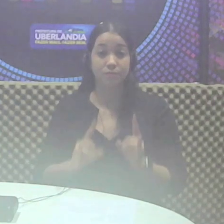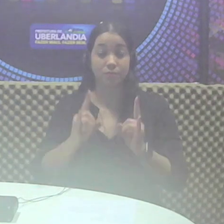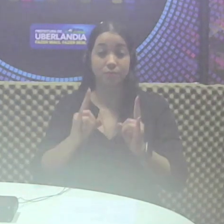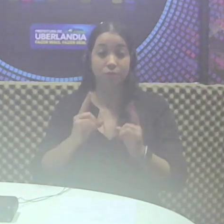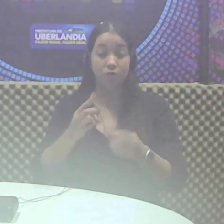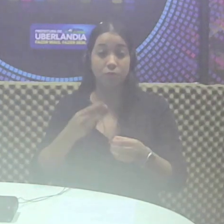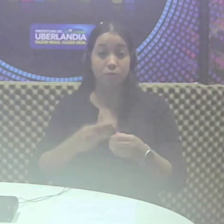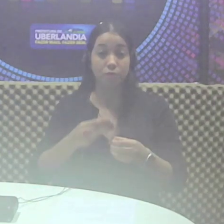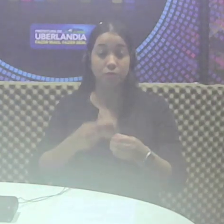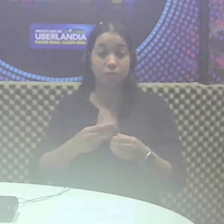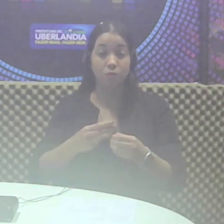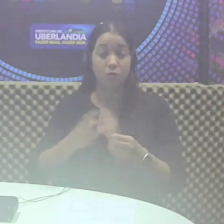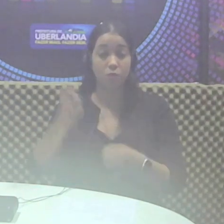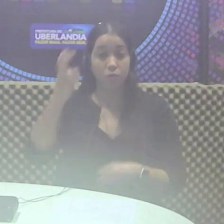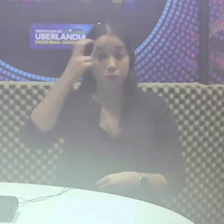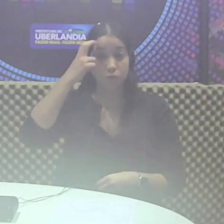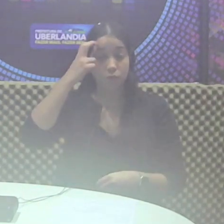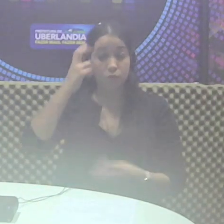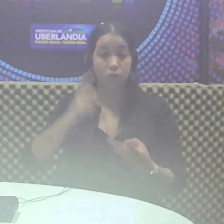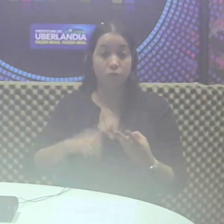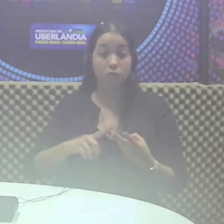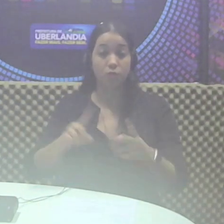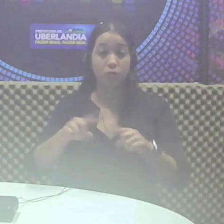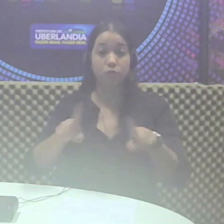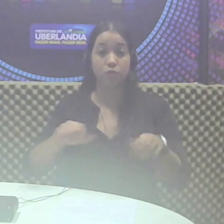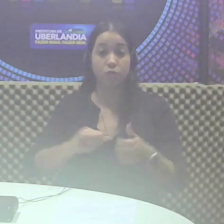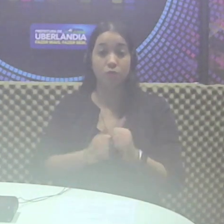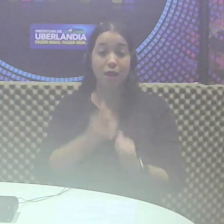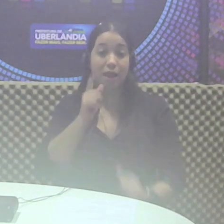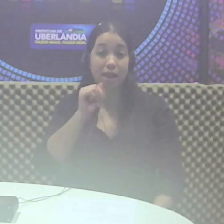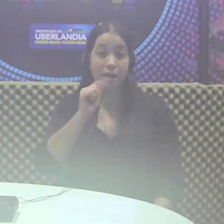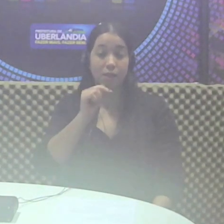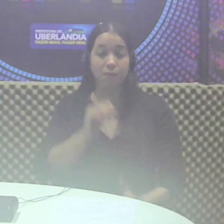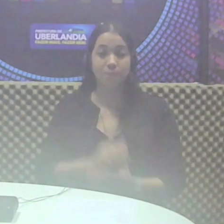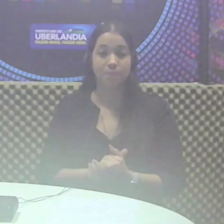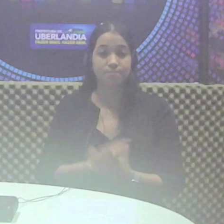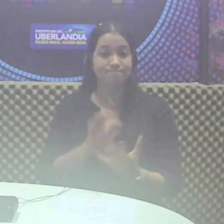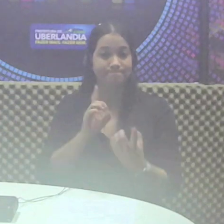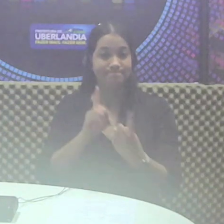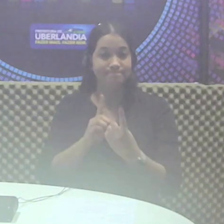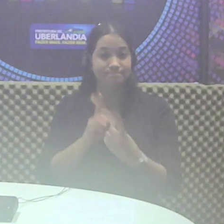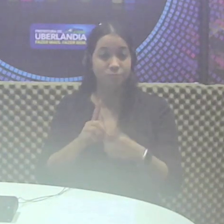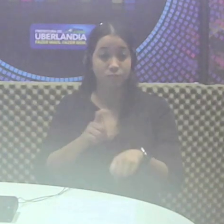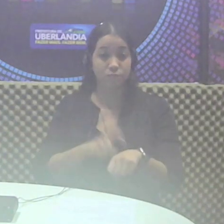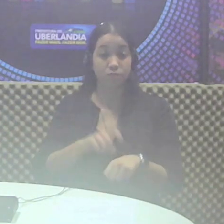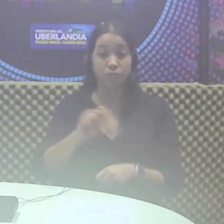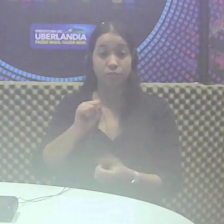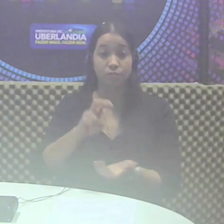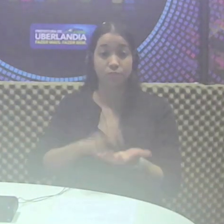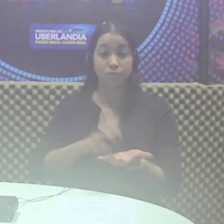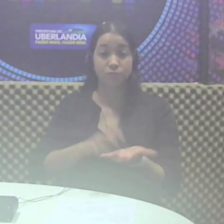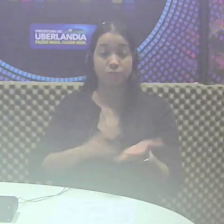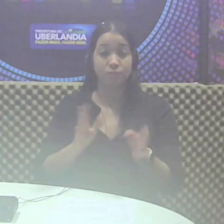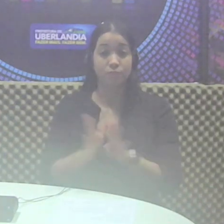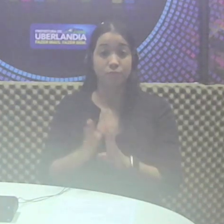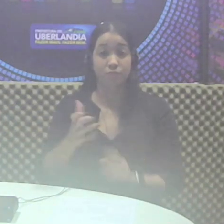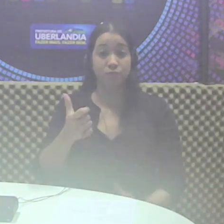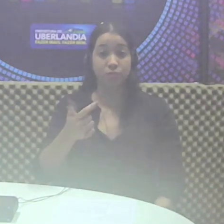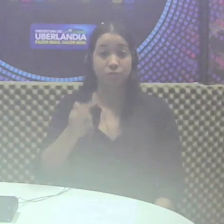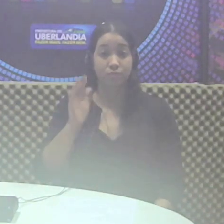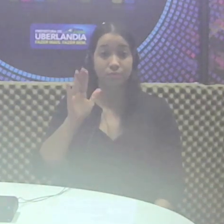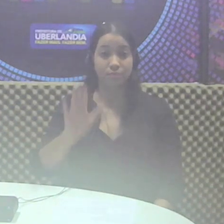de Cultura e quadra do Núcleo Esportivo Lagoinha. O atendimento vai das 8 da manhã às 5 da